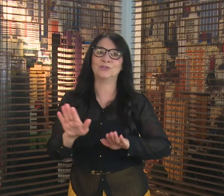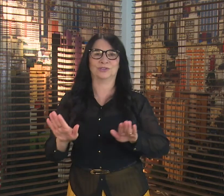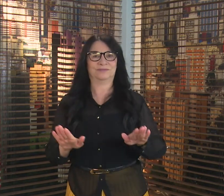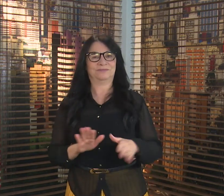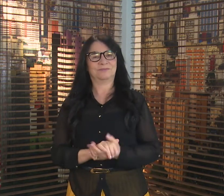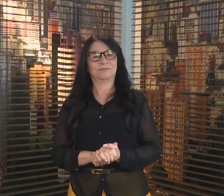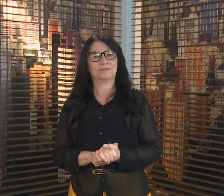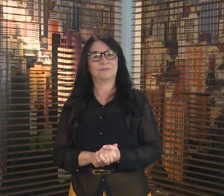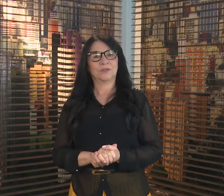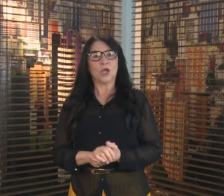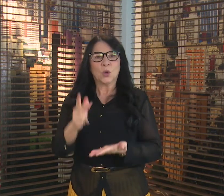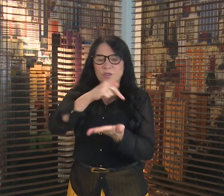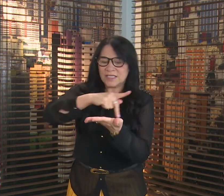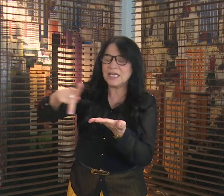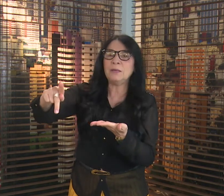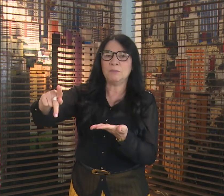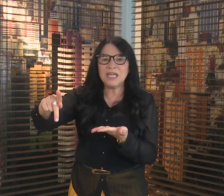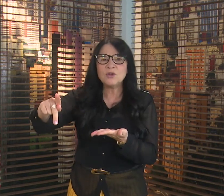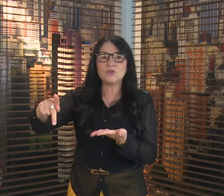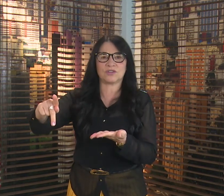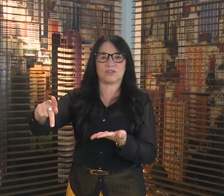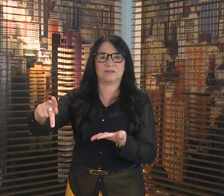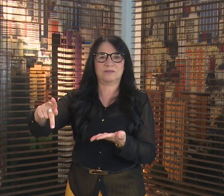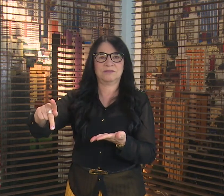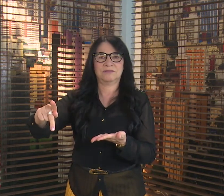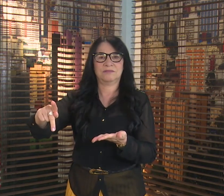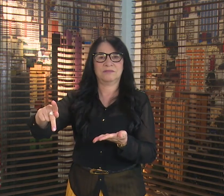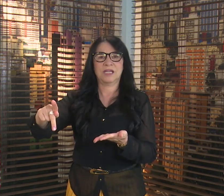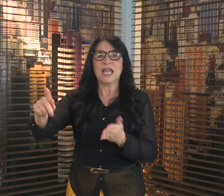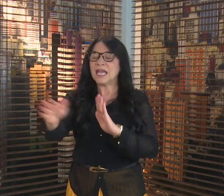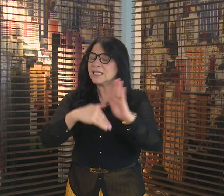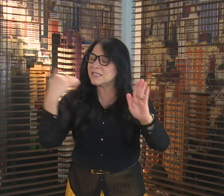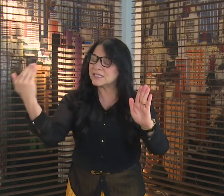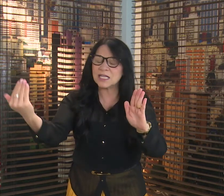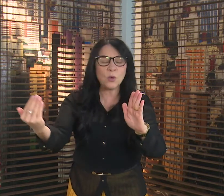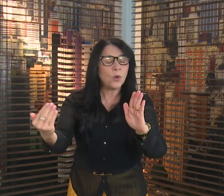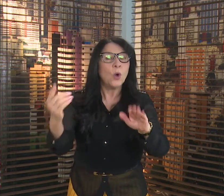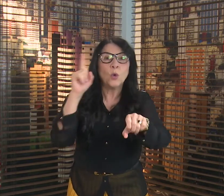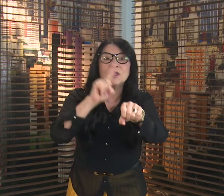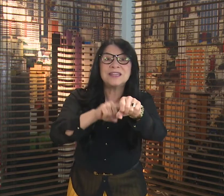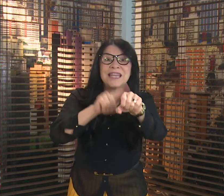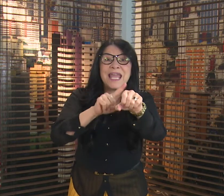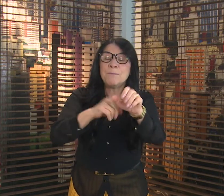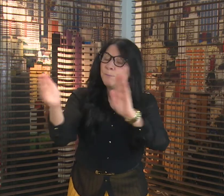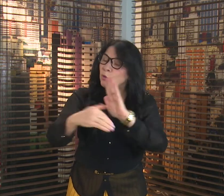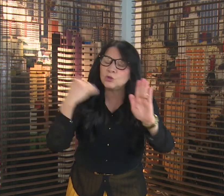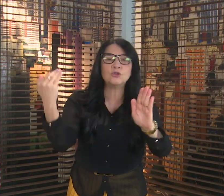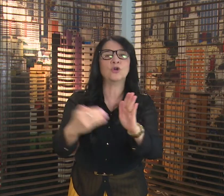Cuidado! Os inimigos, eles estão o tempo